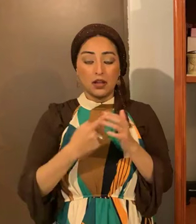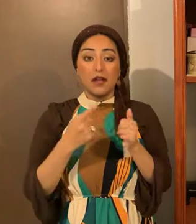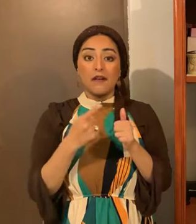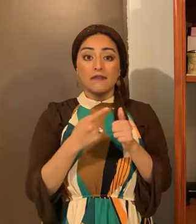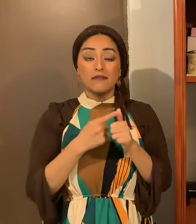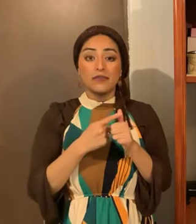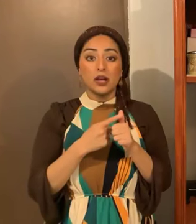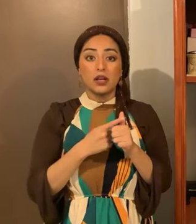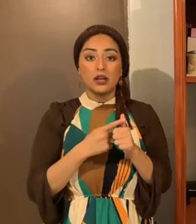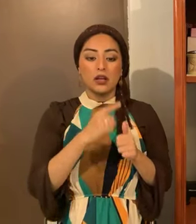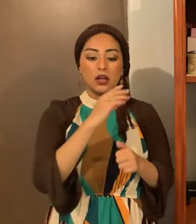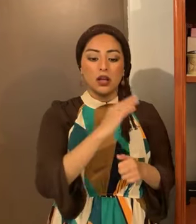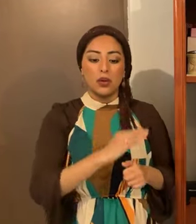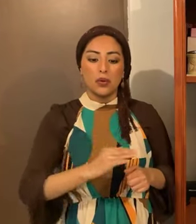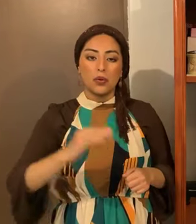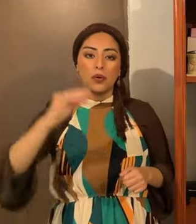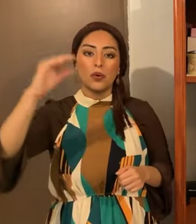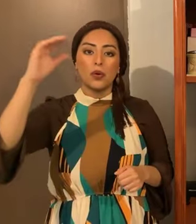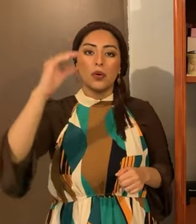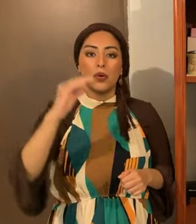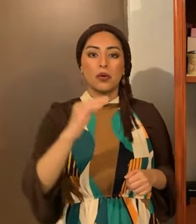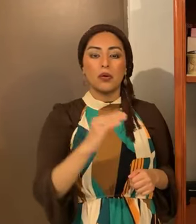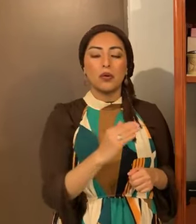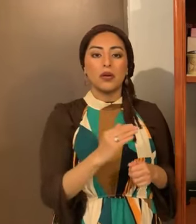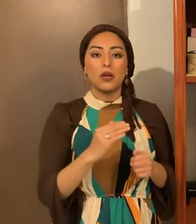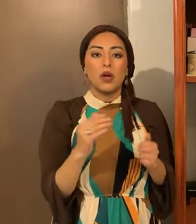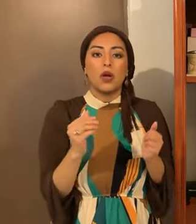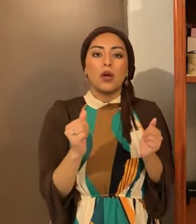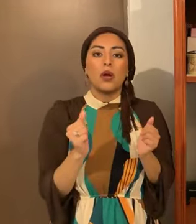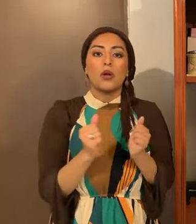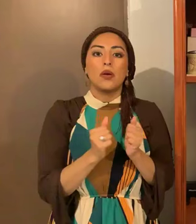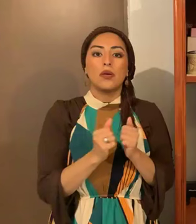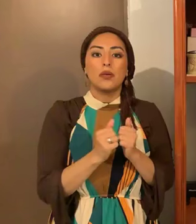sean occidentales, ¿verdad? Microtonos.